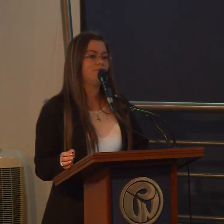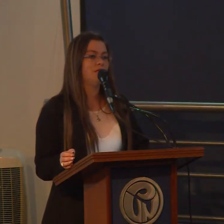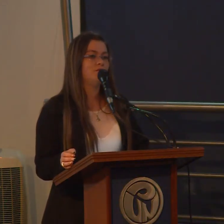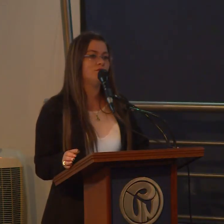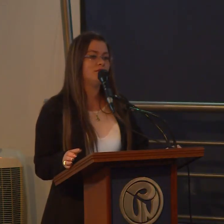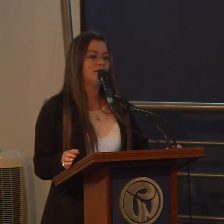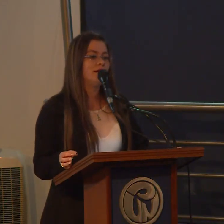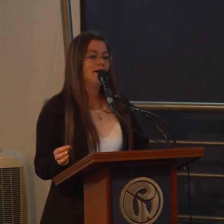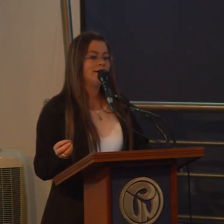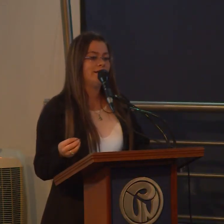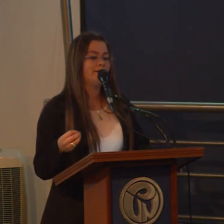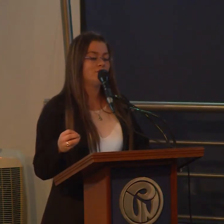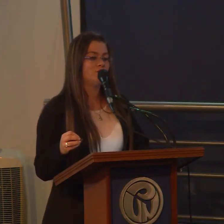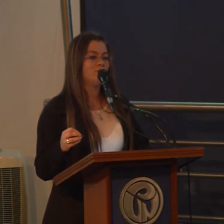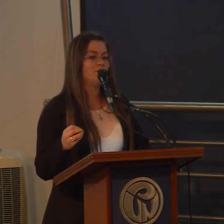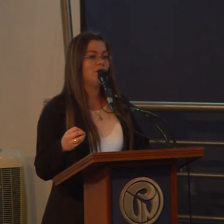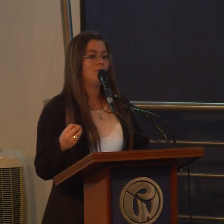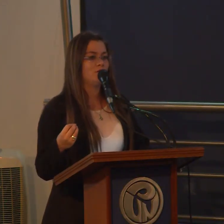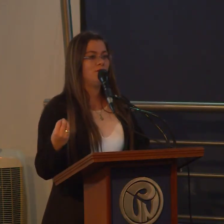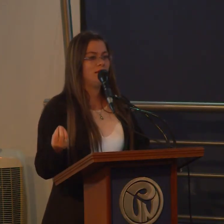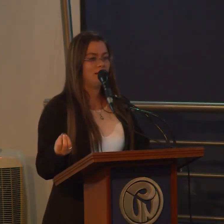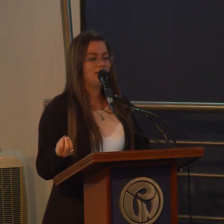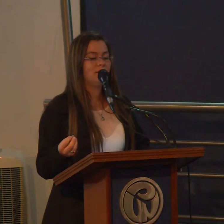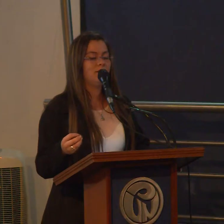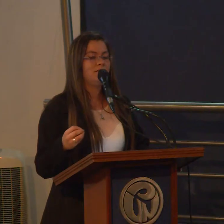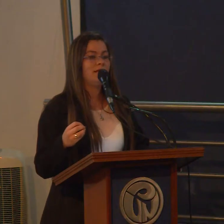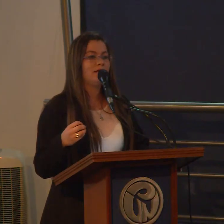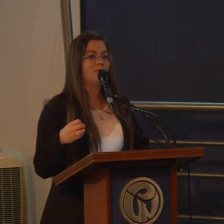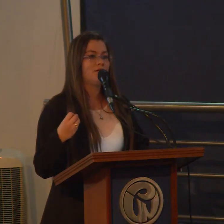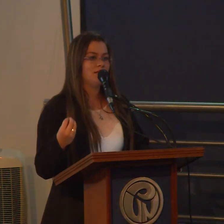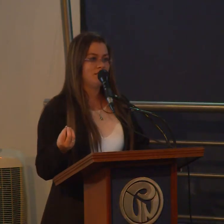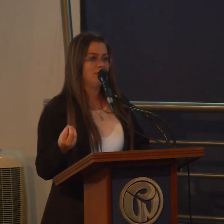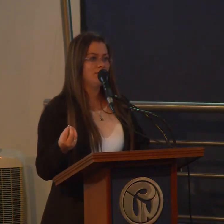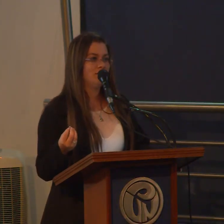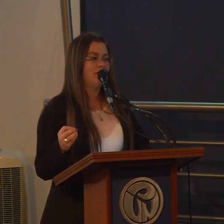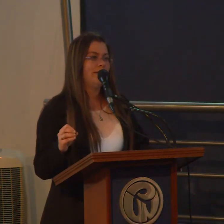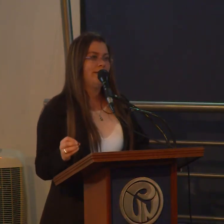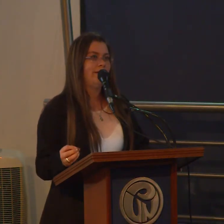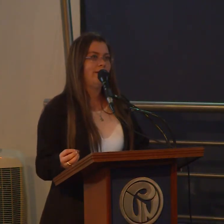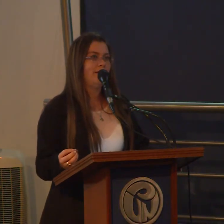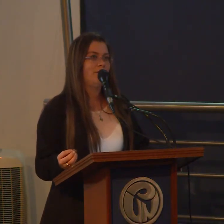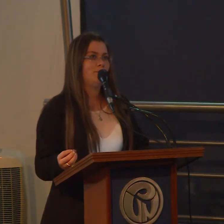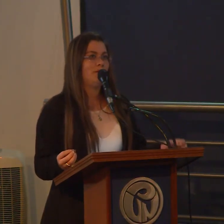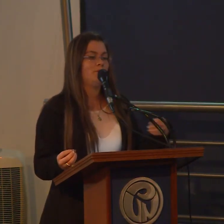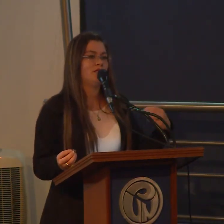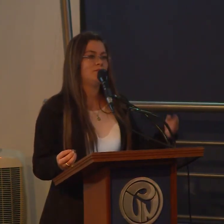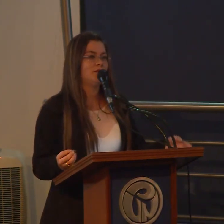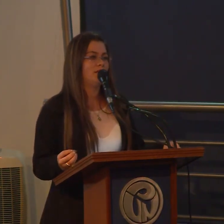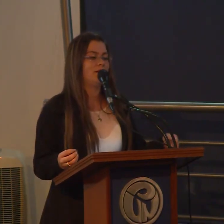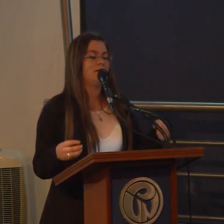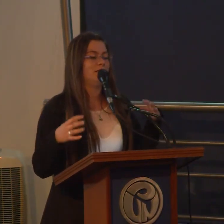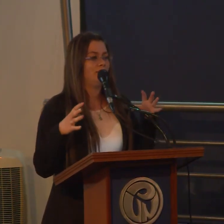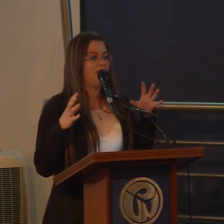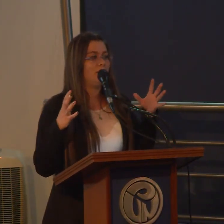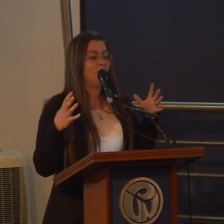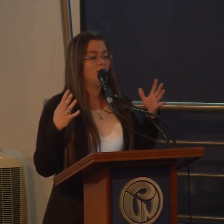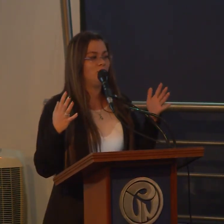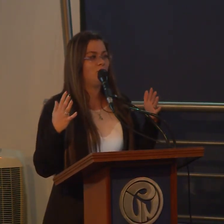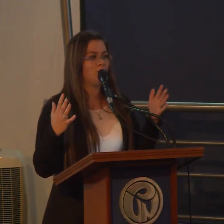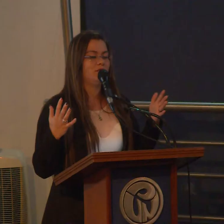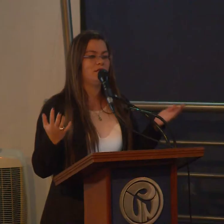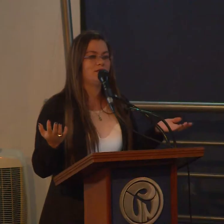supervisión, entonces aquí ellos tuvieron la posibilidad de ir más allá para poder expresar,